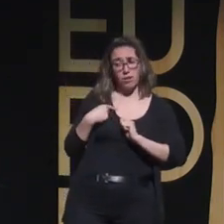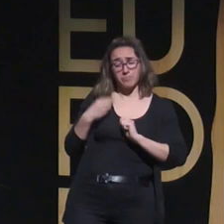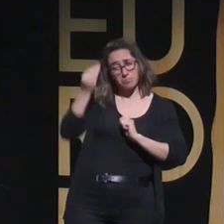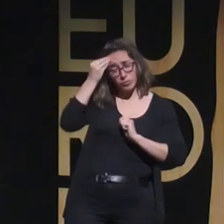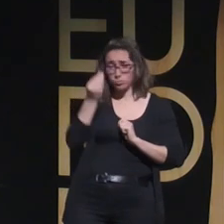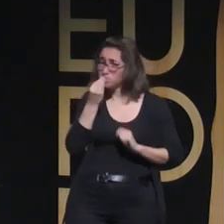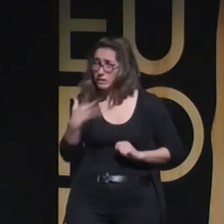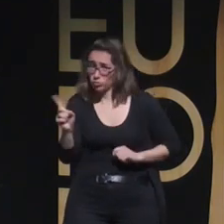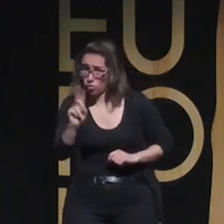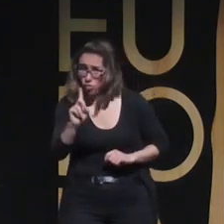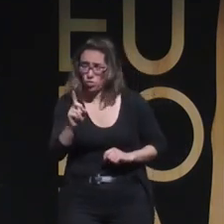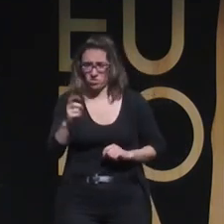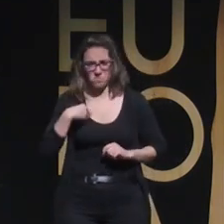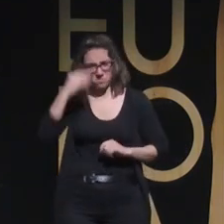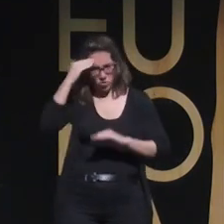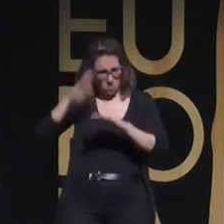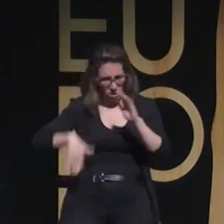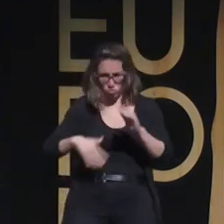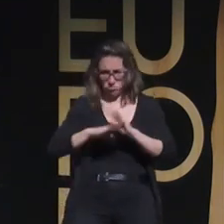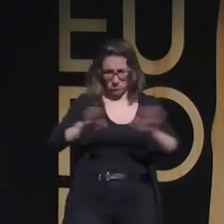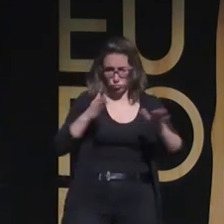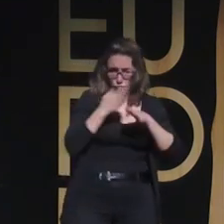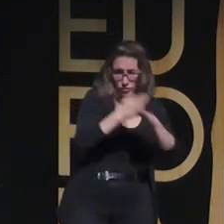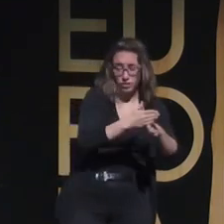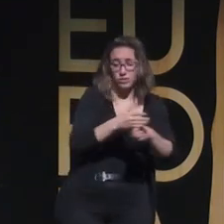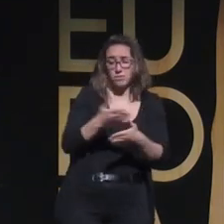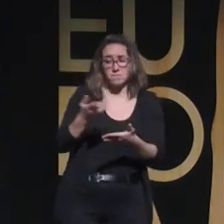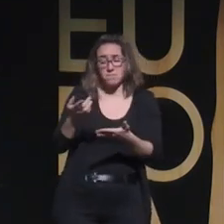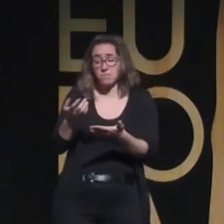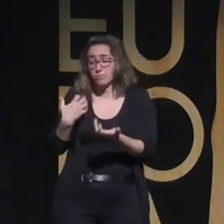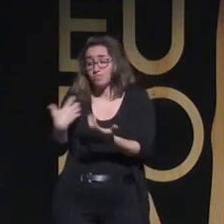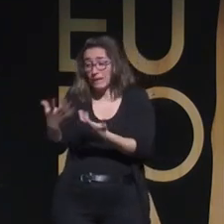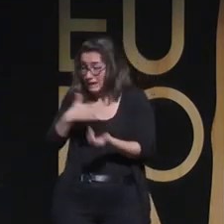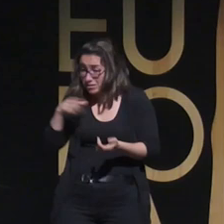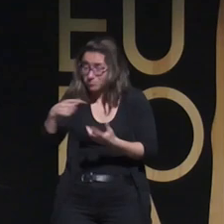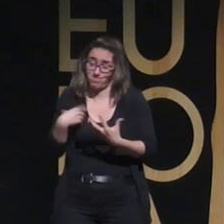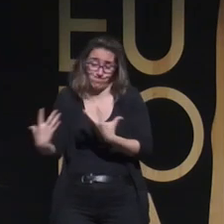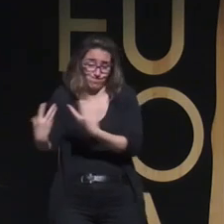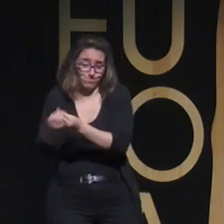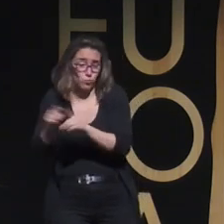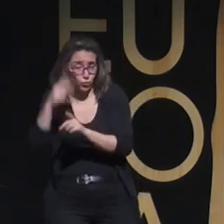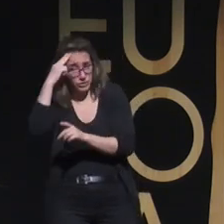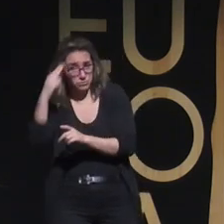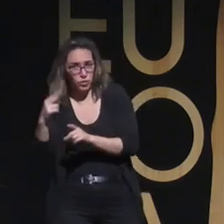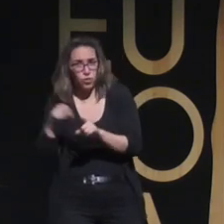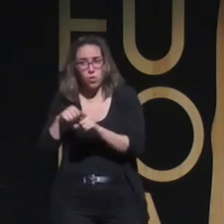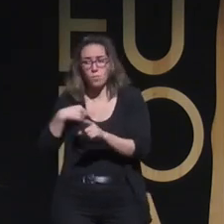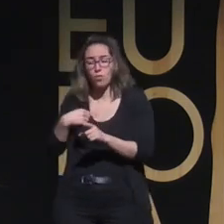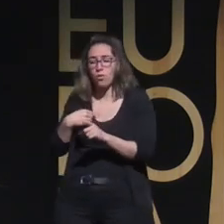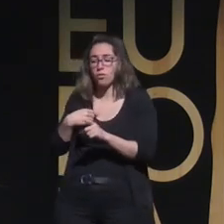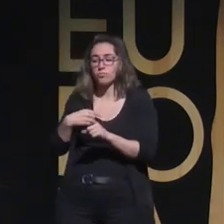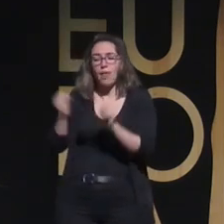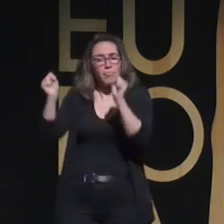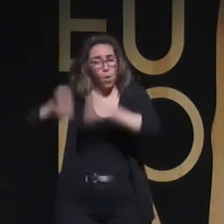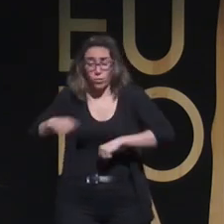me conformo con mucho menos y que por mí no lo tienes que hacer, pero si es por ti, solo me queda acompañarte. Entonces, es una parte que le tenemos que respetar, pero no decirles que estamos de acuerdo con eso. No sé